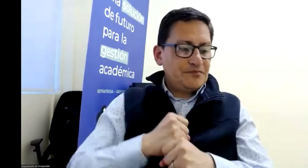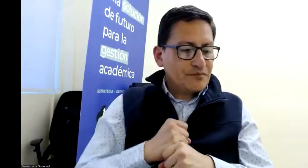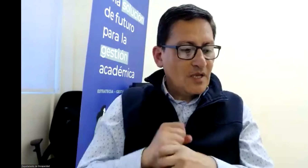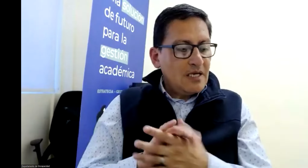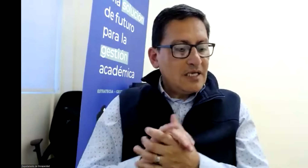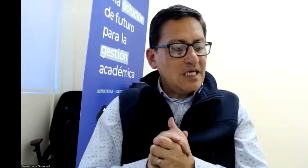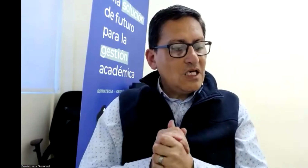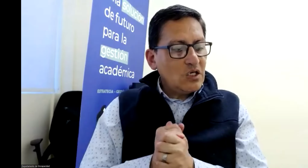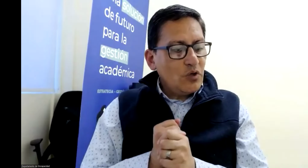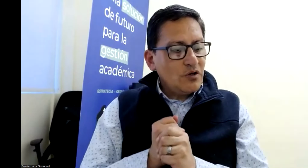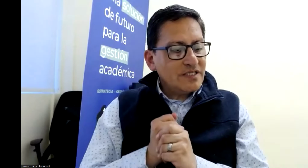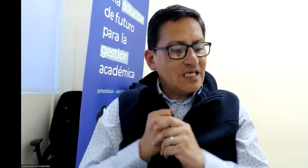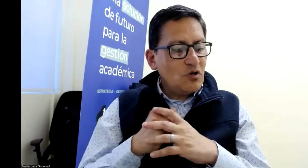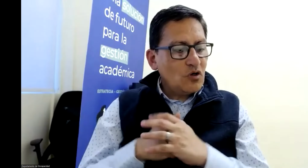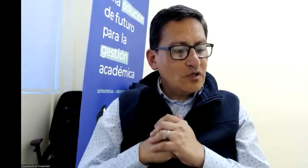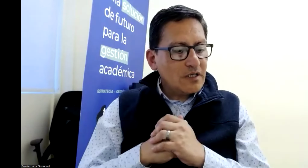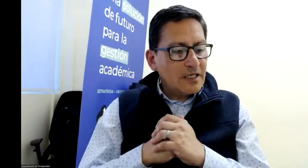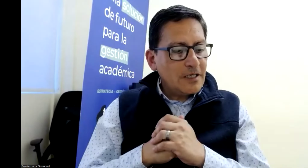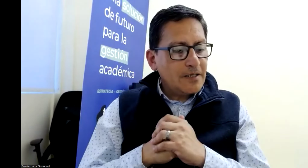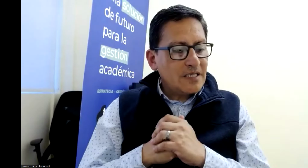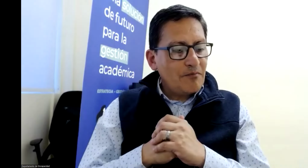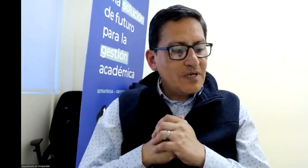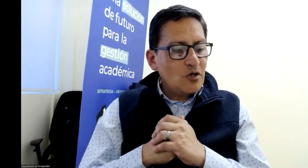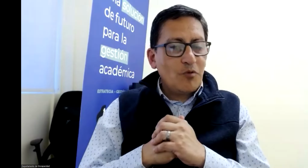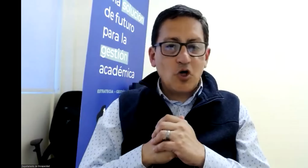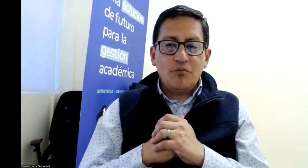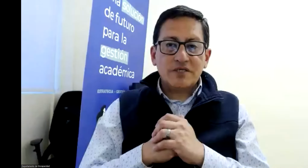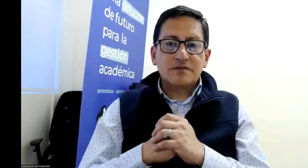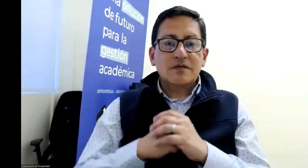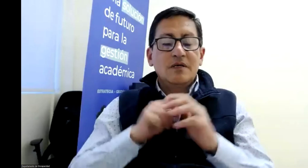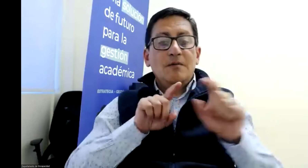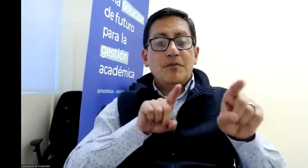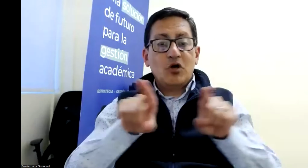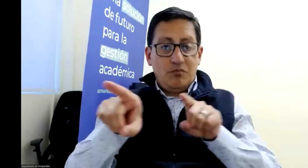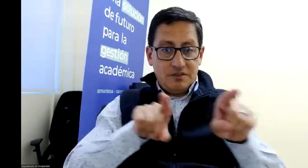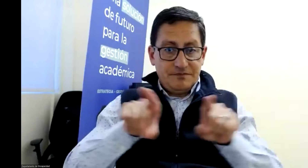y luego seguimos con también los pronombres pronombres